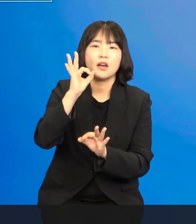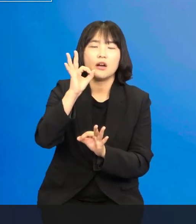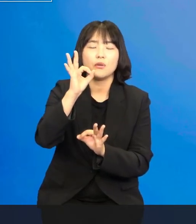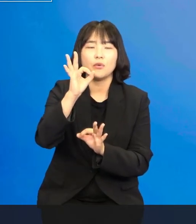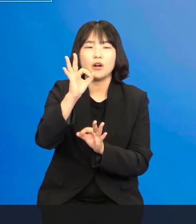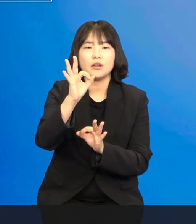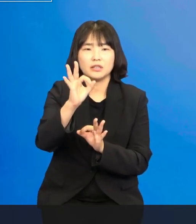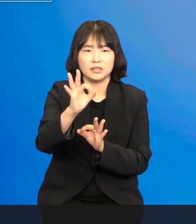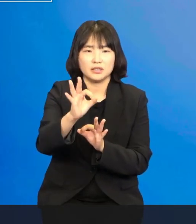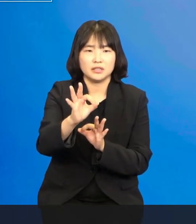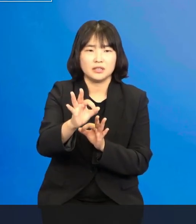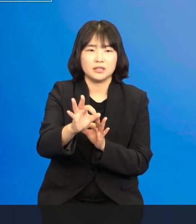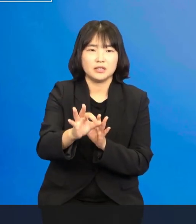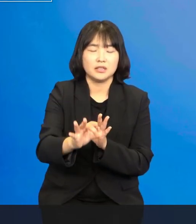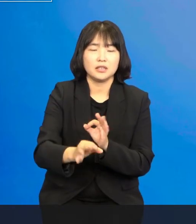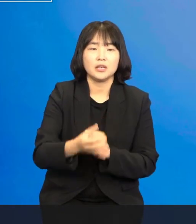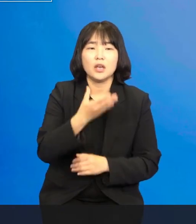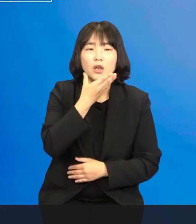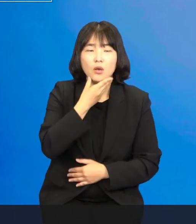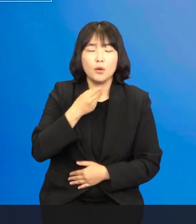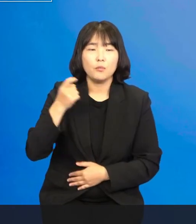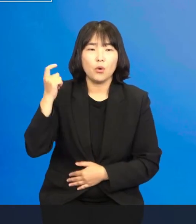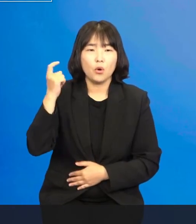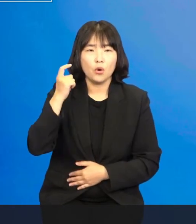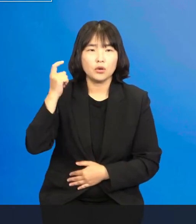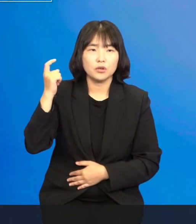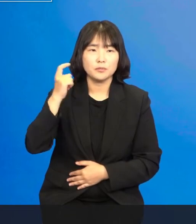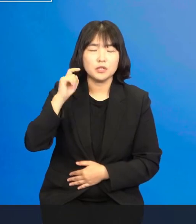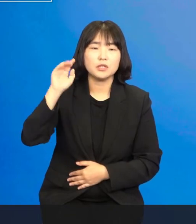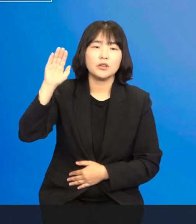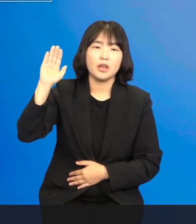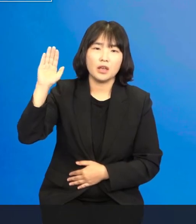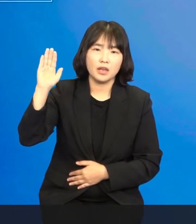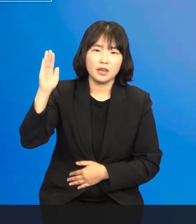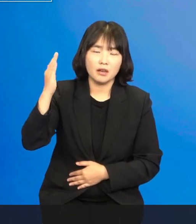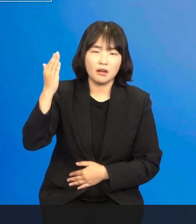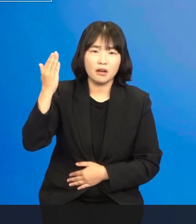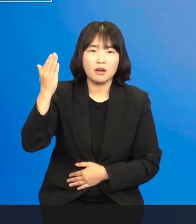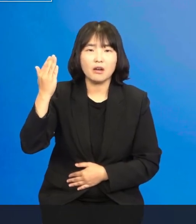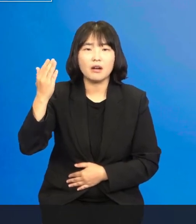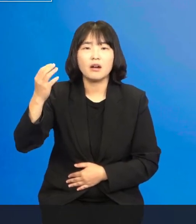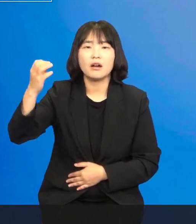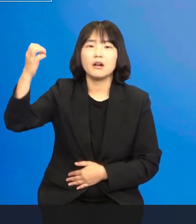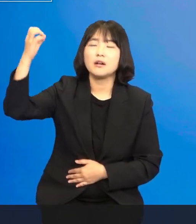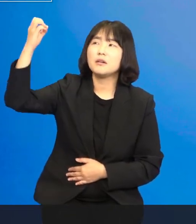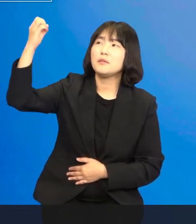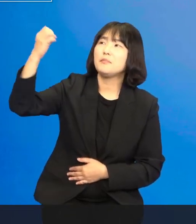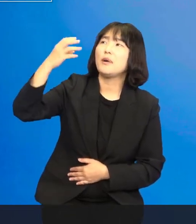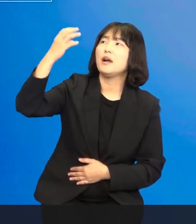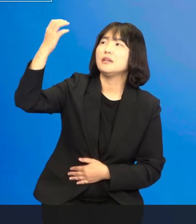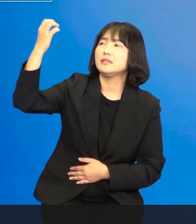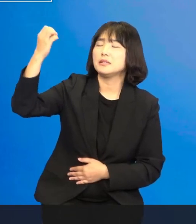세세 영원히 복음이 되어 말씀하시네. 복음이 되어